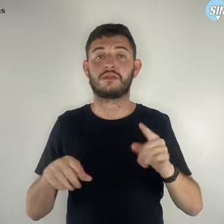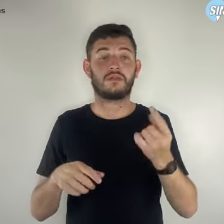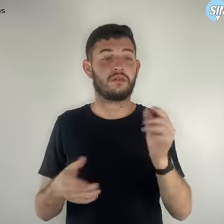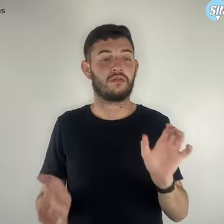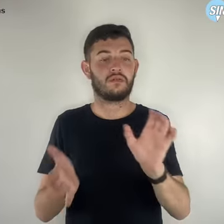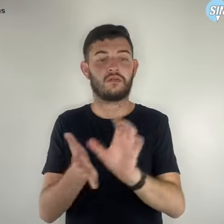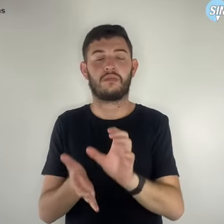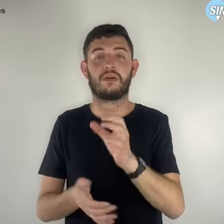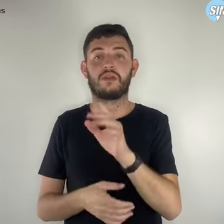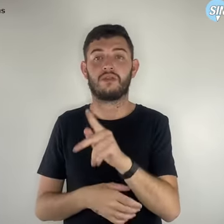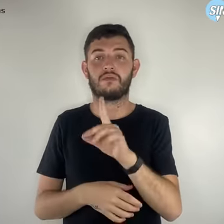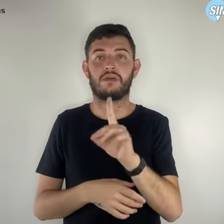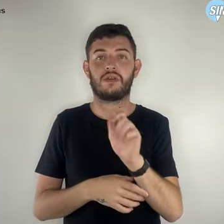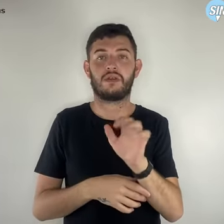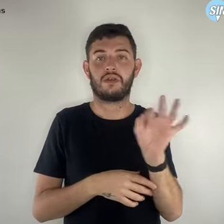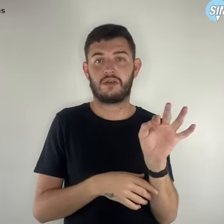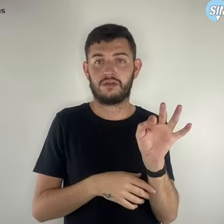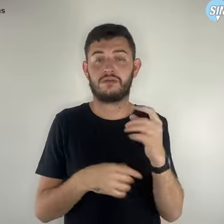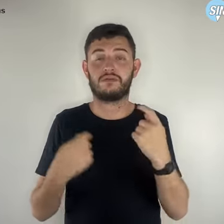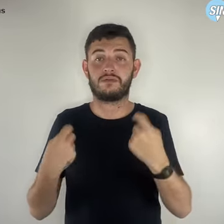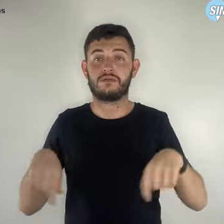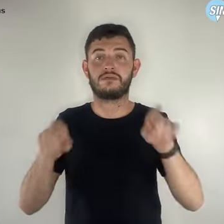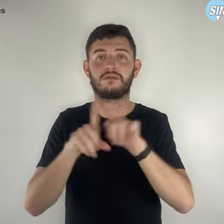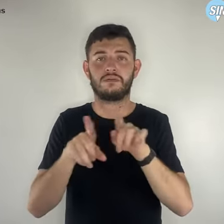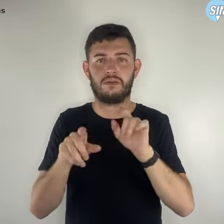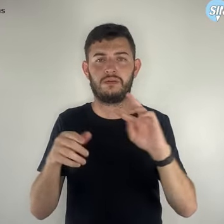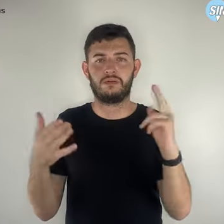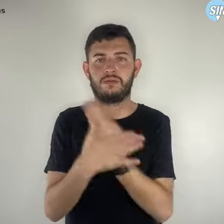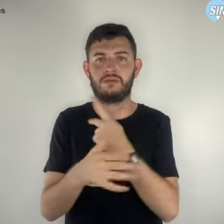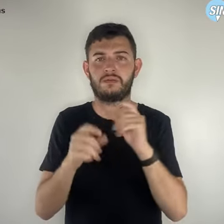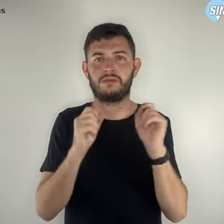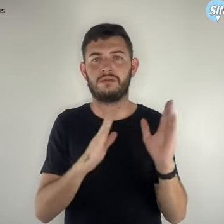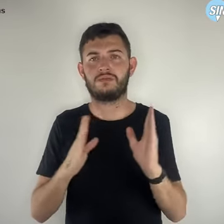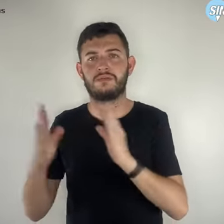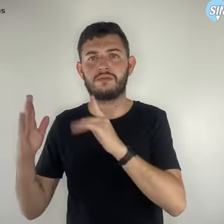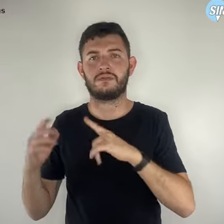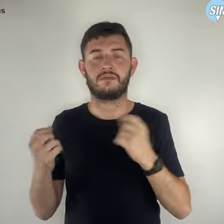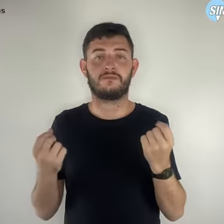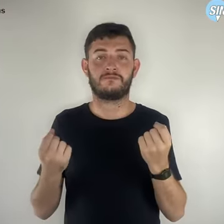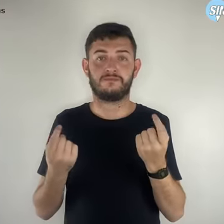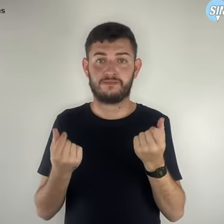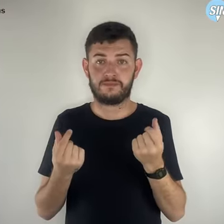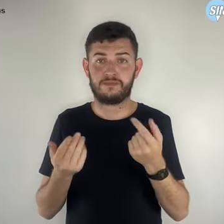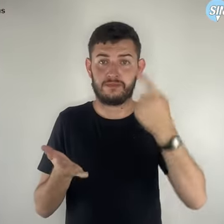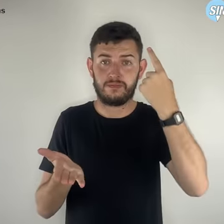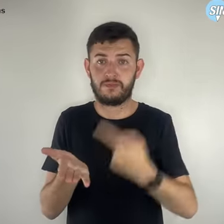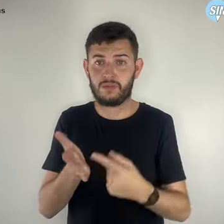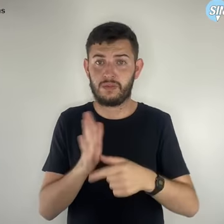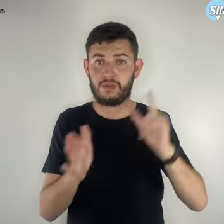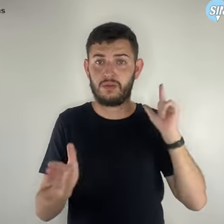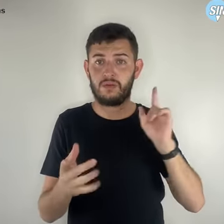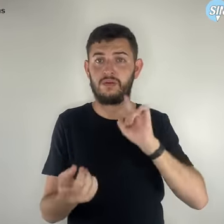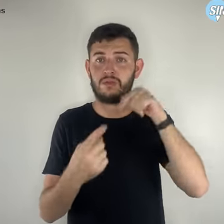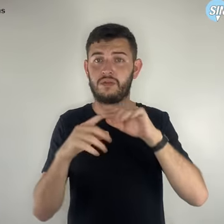repasse do PDAF devem ser feitos de forma periódica e com valores pré-determinados